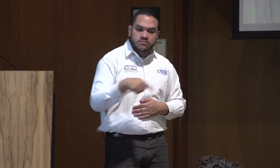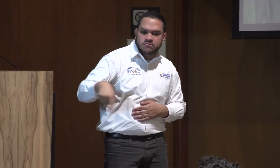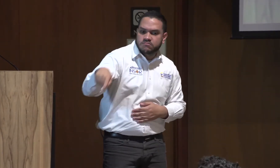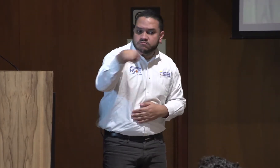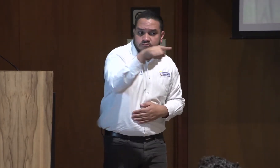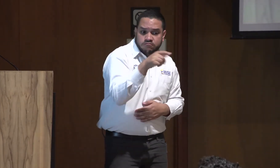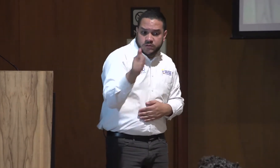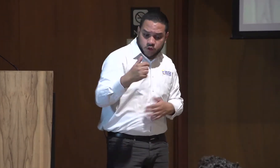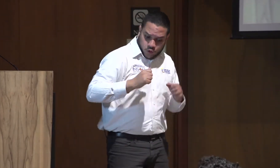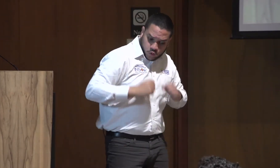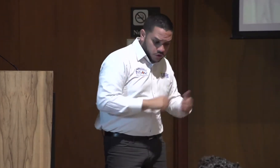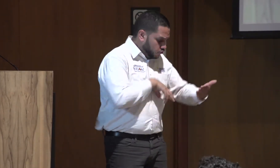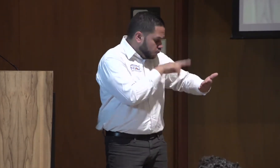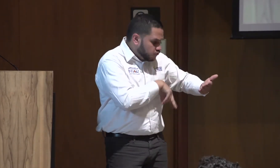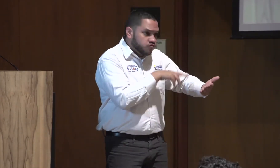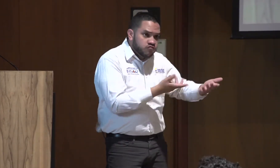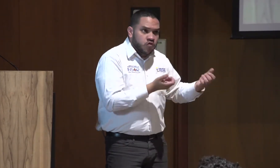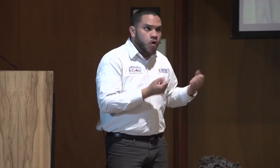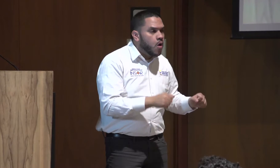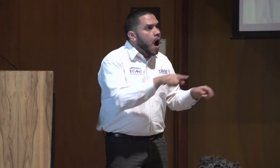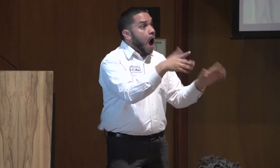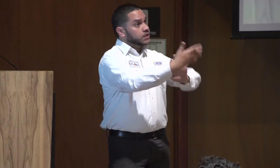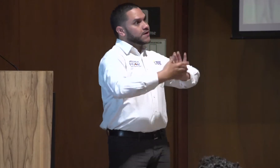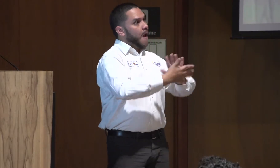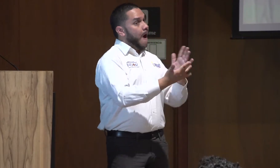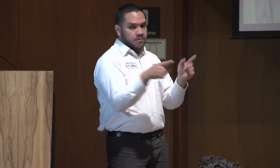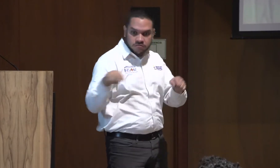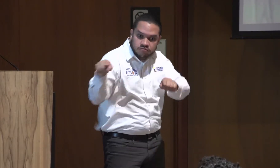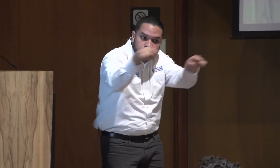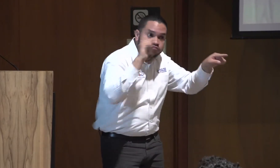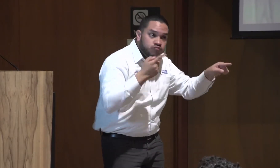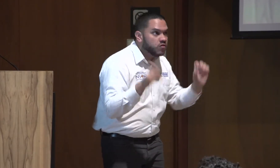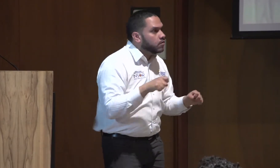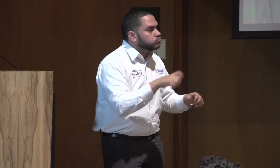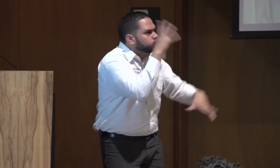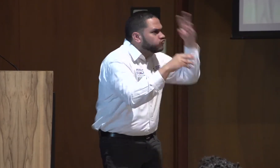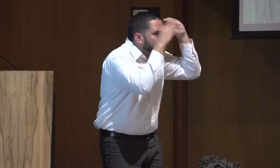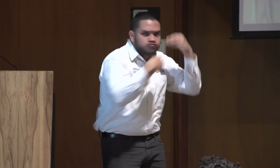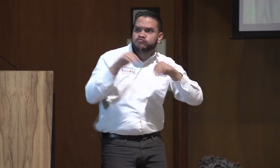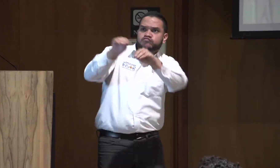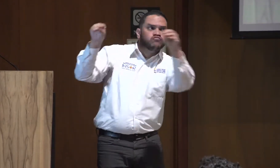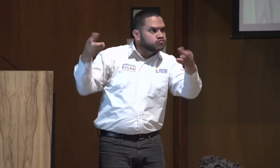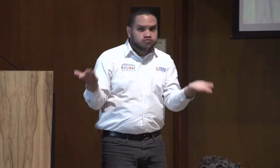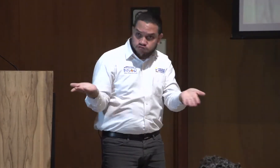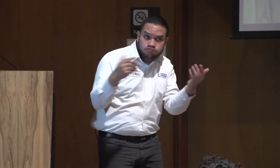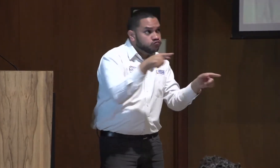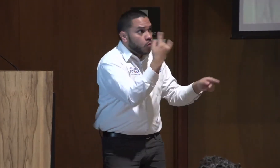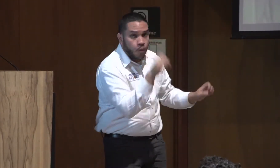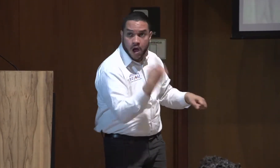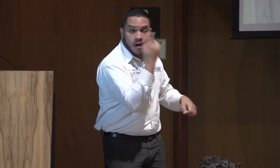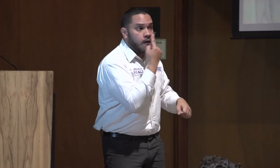explotarlo. Si nosotros no, de aquí este esfuerzo se queda aquí y no vamos a las bases, pues no va a surtir